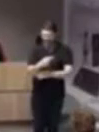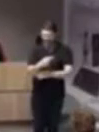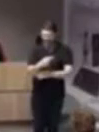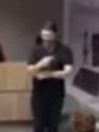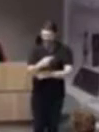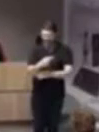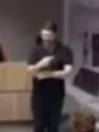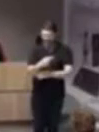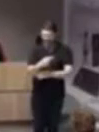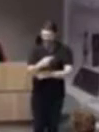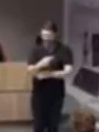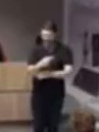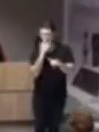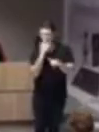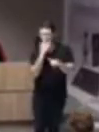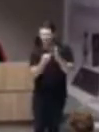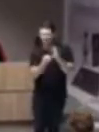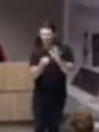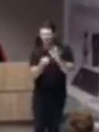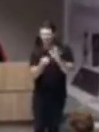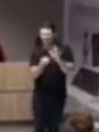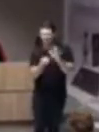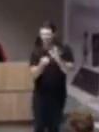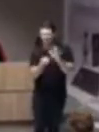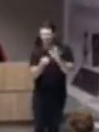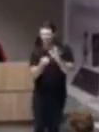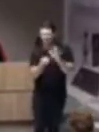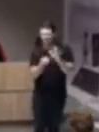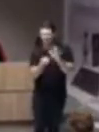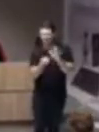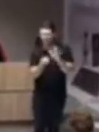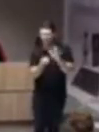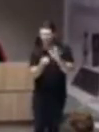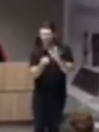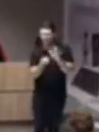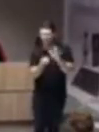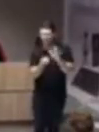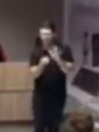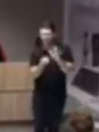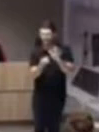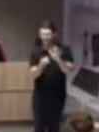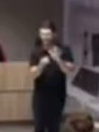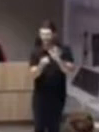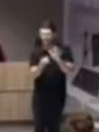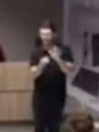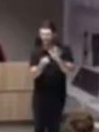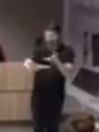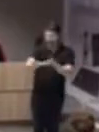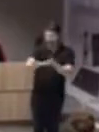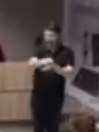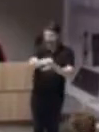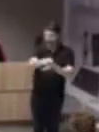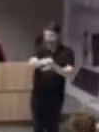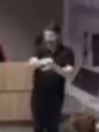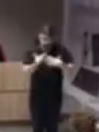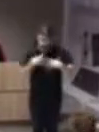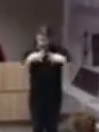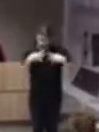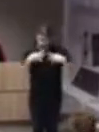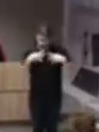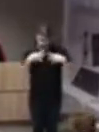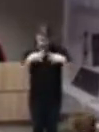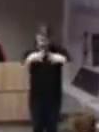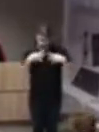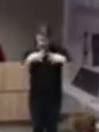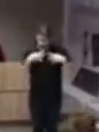de brincadeira. Esse é o trecho de um relatório estadual no qual um médico interagia com a paciente dizendo, você tem que me contar tudo porque meu óculos te vê